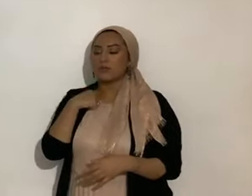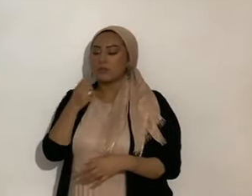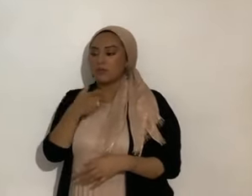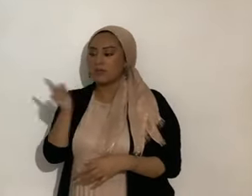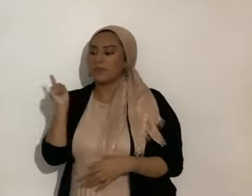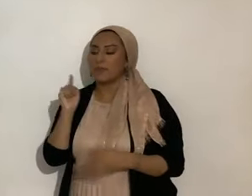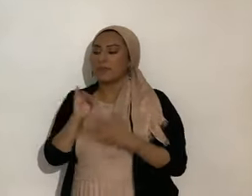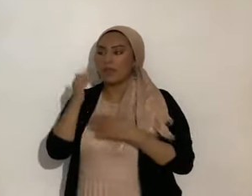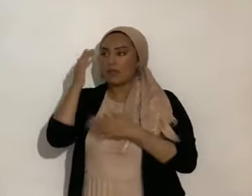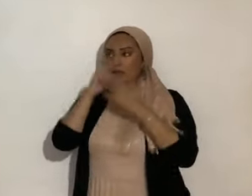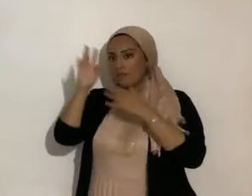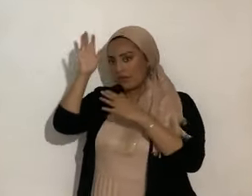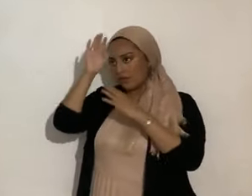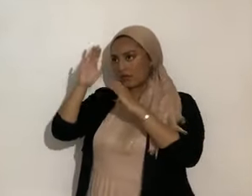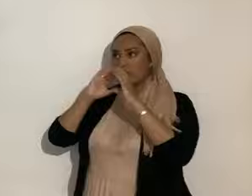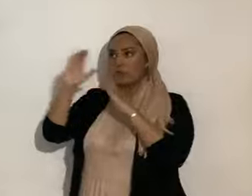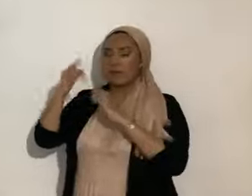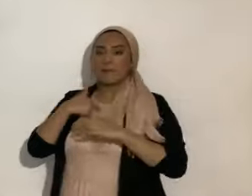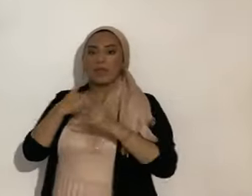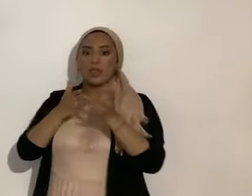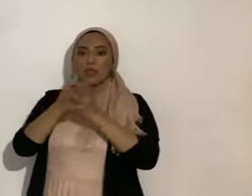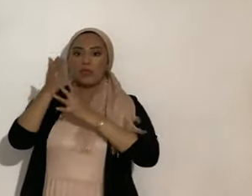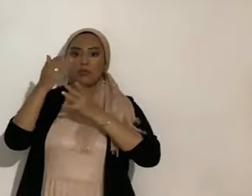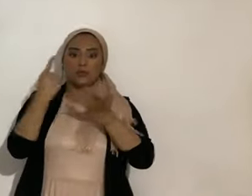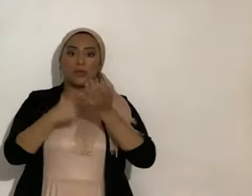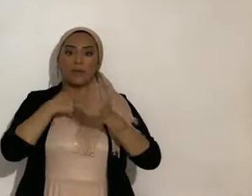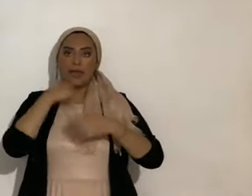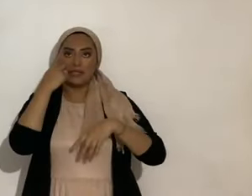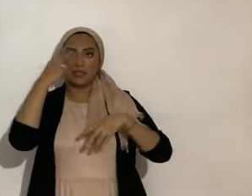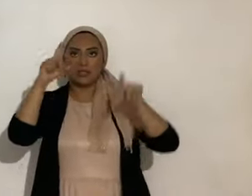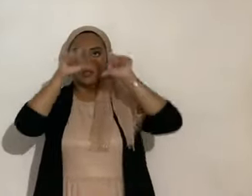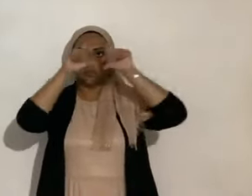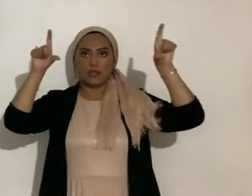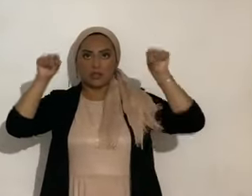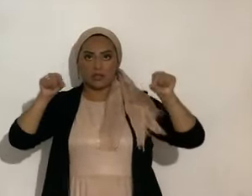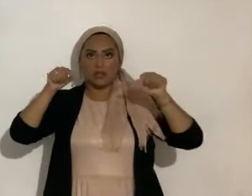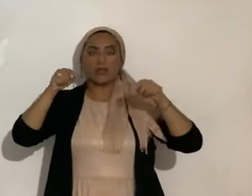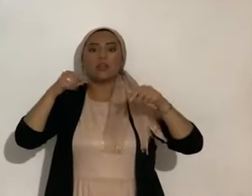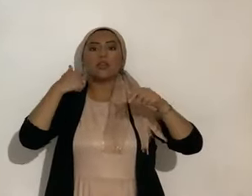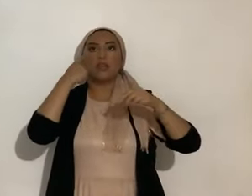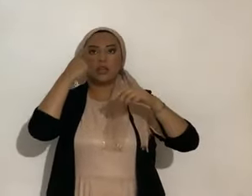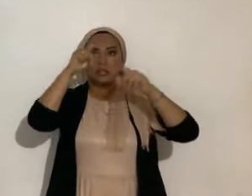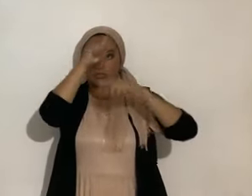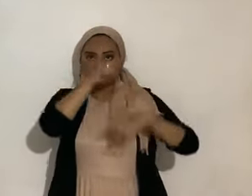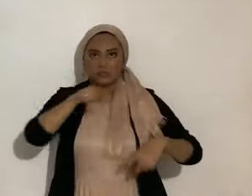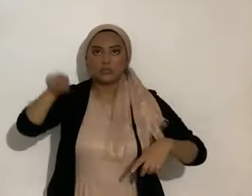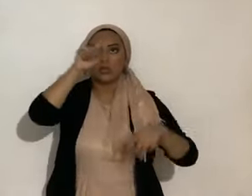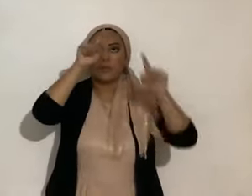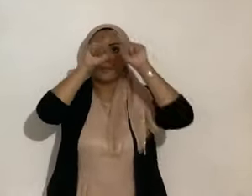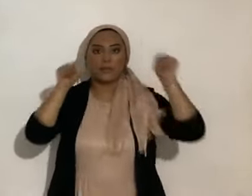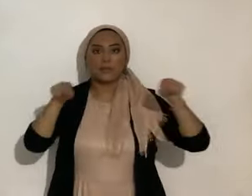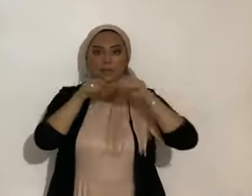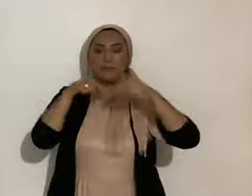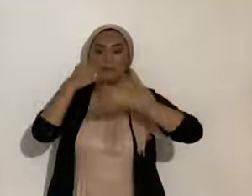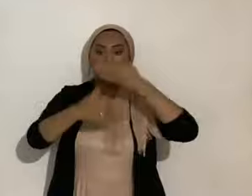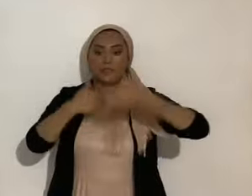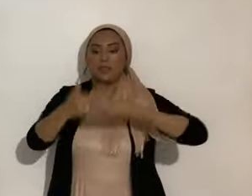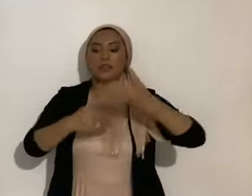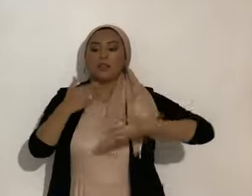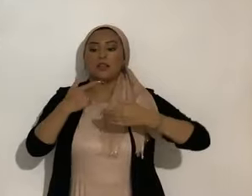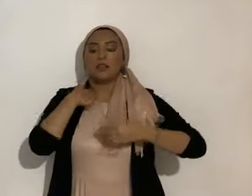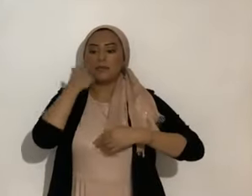que el Eterno me habla a través de figuras. Y es que es así, y eso. Y después cuando ya empecé yo a estudiar un poco más, se empieza más revelación del